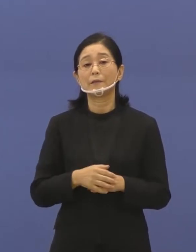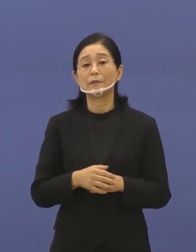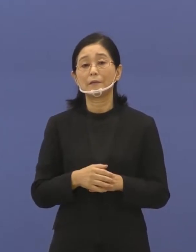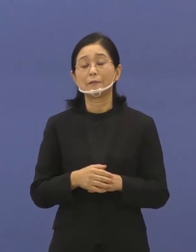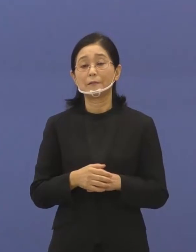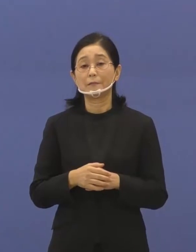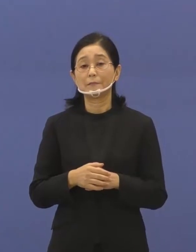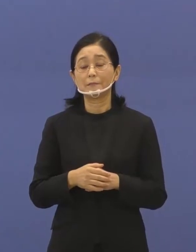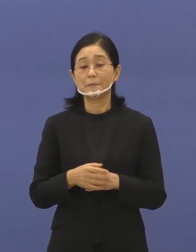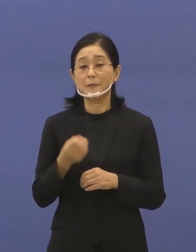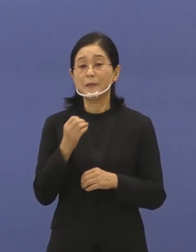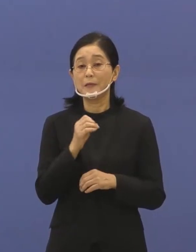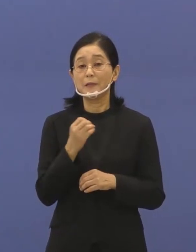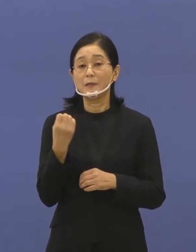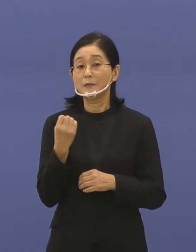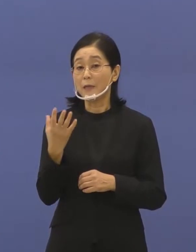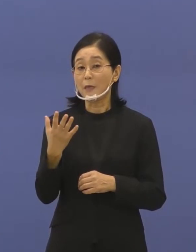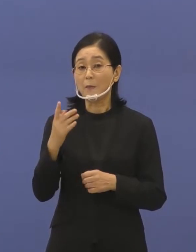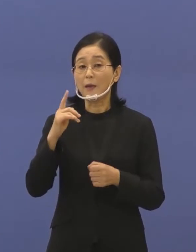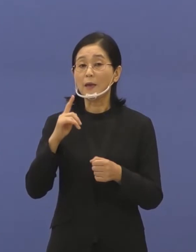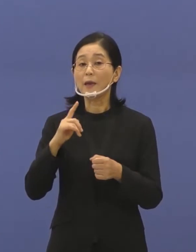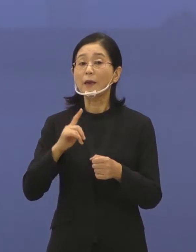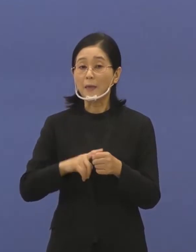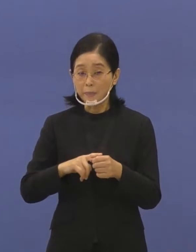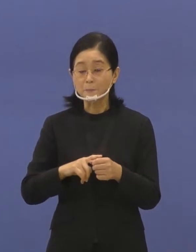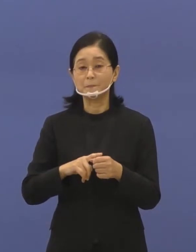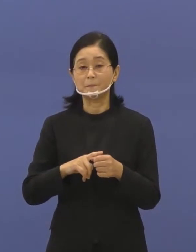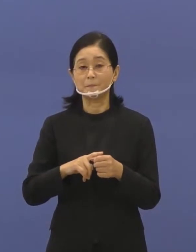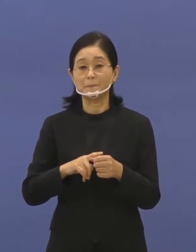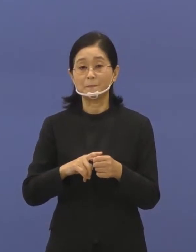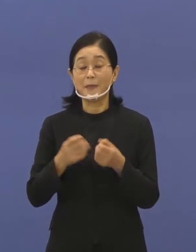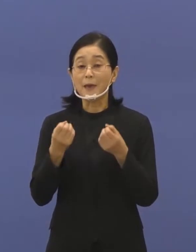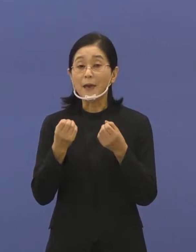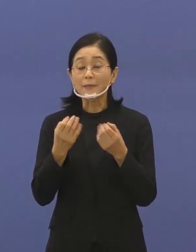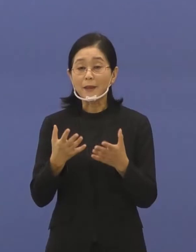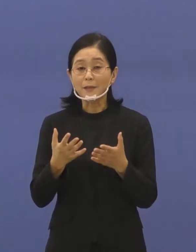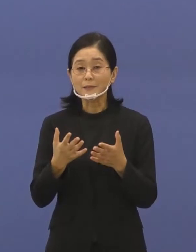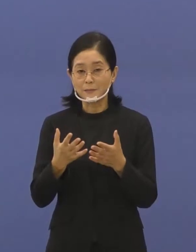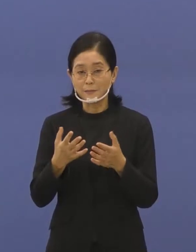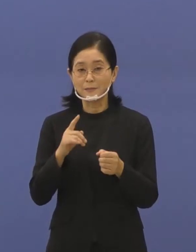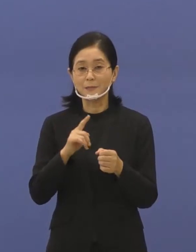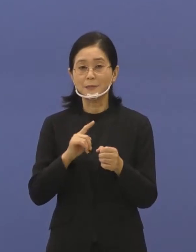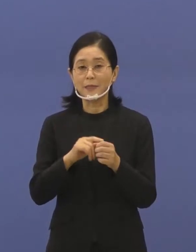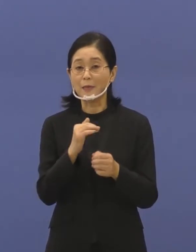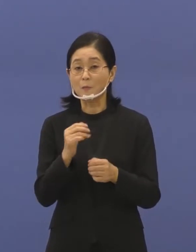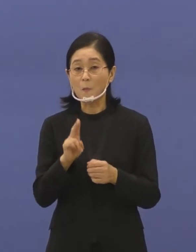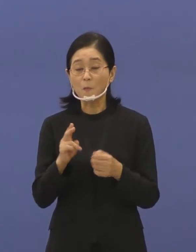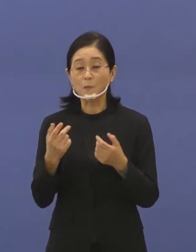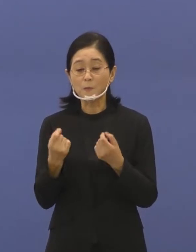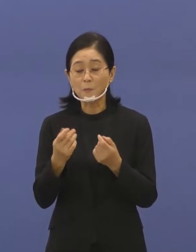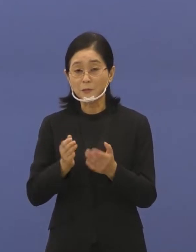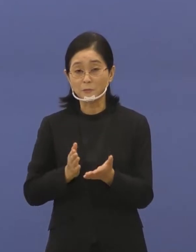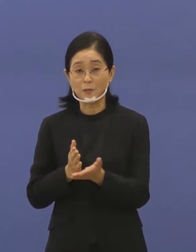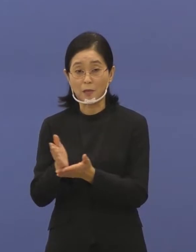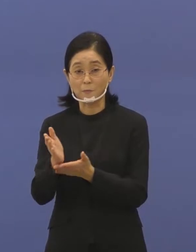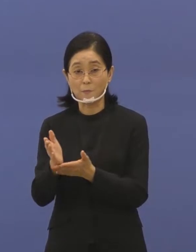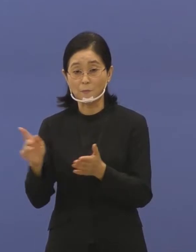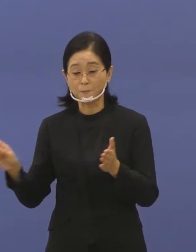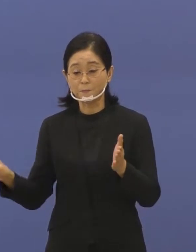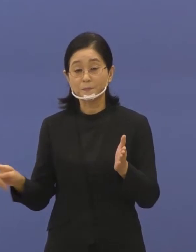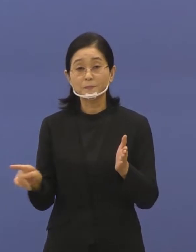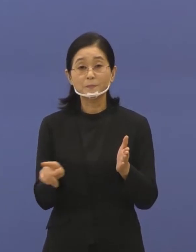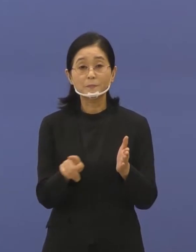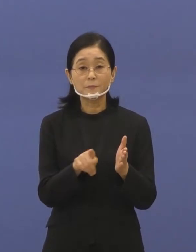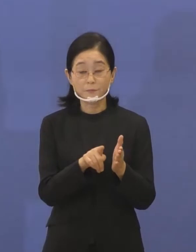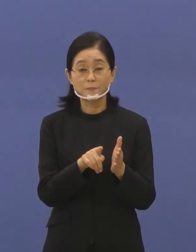令和元年にこの新しい年号とともにスタートし、でその年は